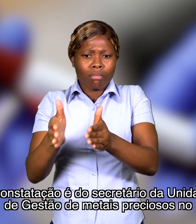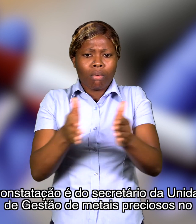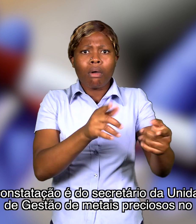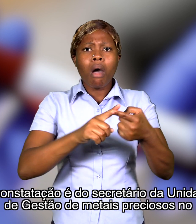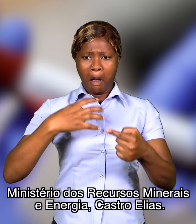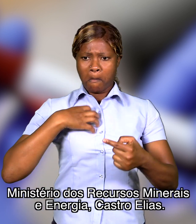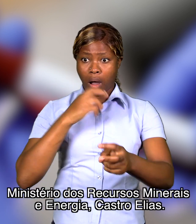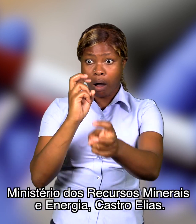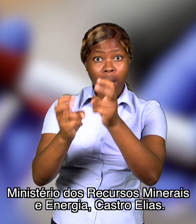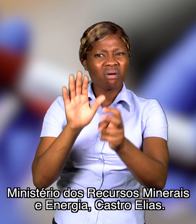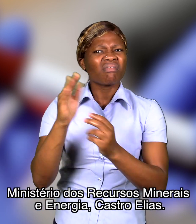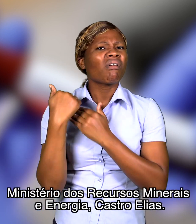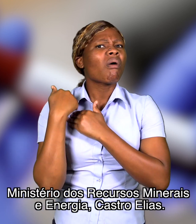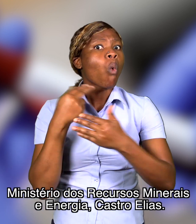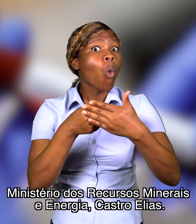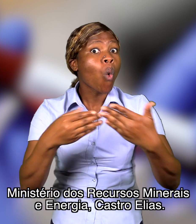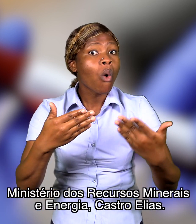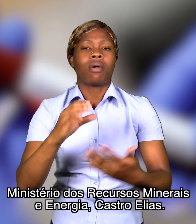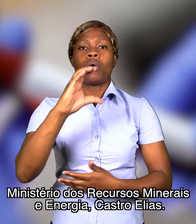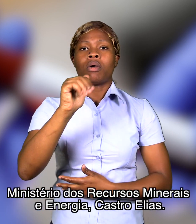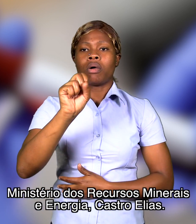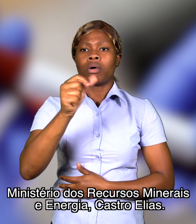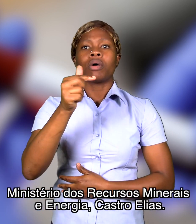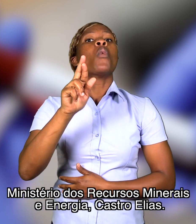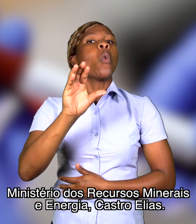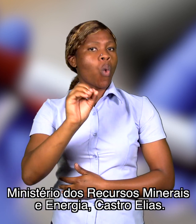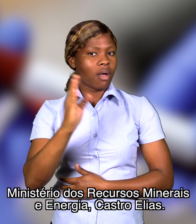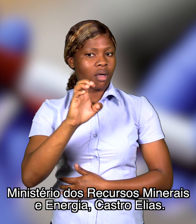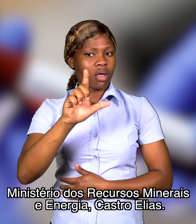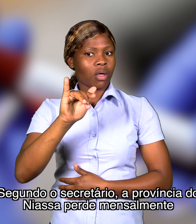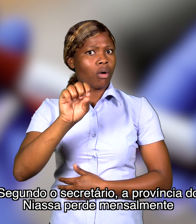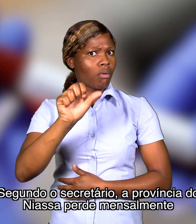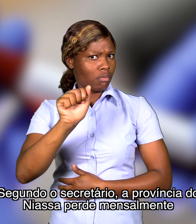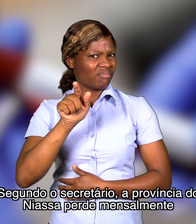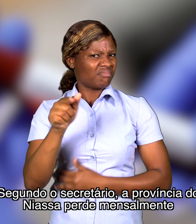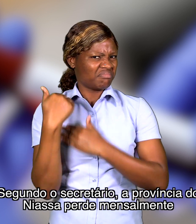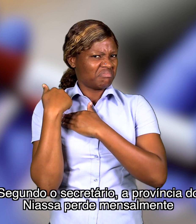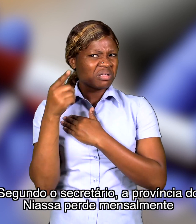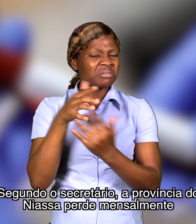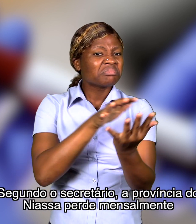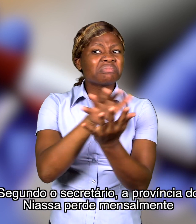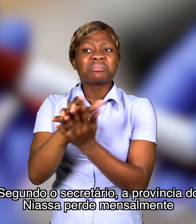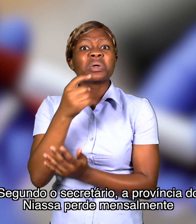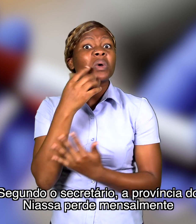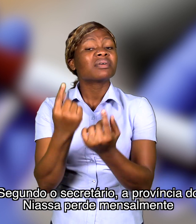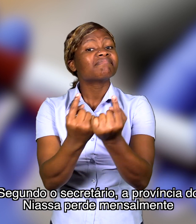Preciosos no Ministério dos Recursos, Minerais e Energia, Castro Elias. Segundo o secretário, a província de Uniaça perde